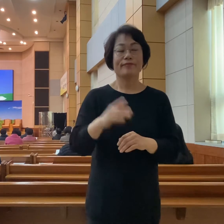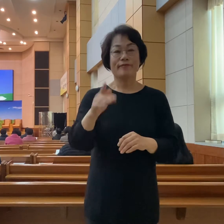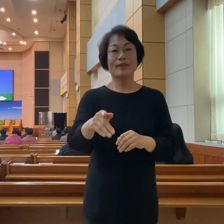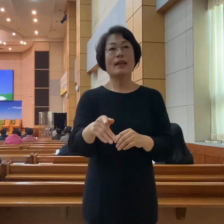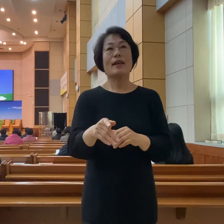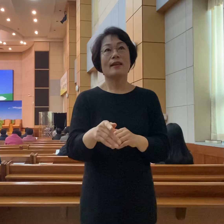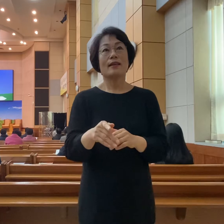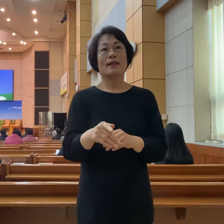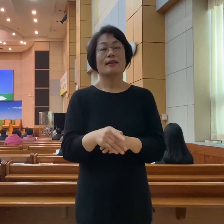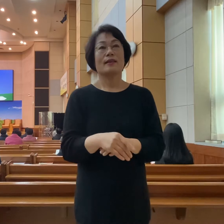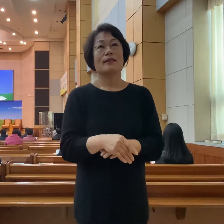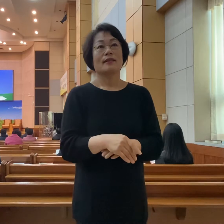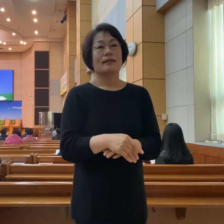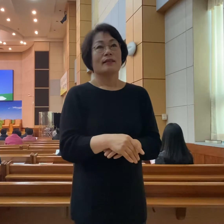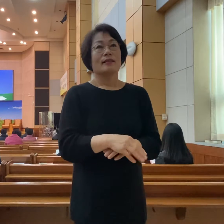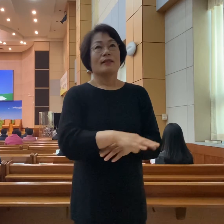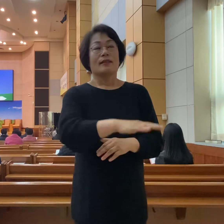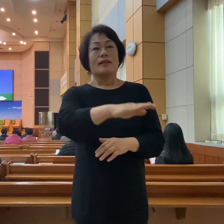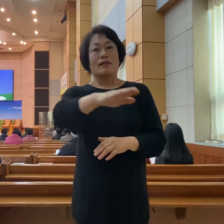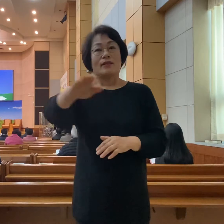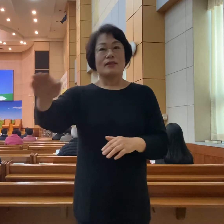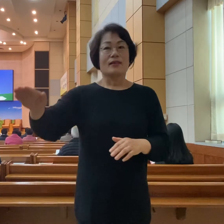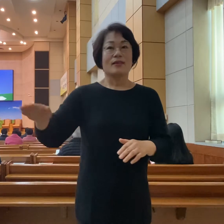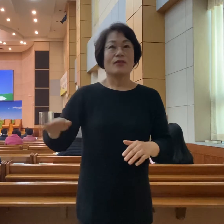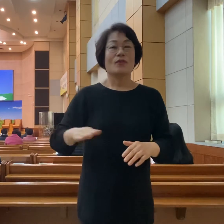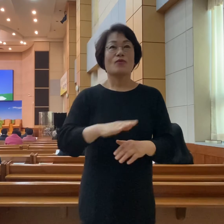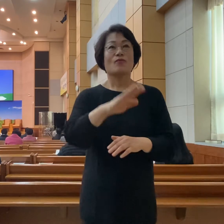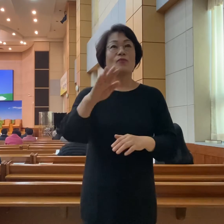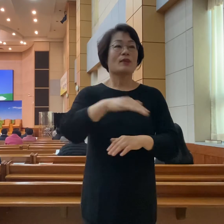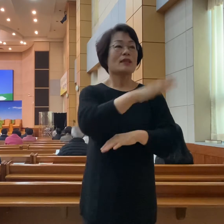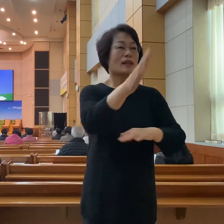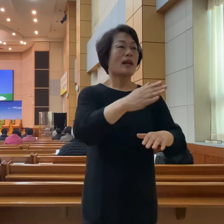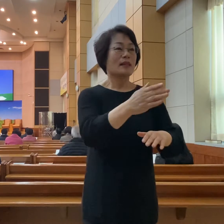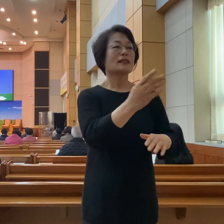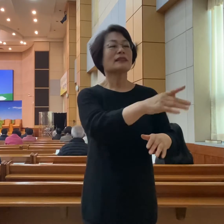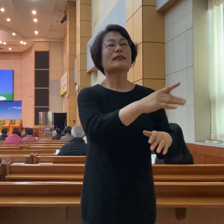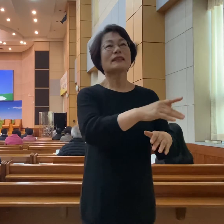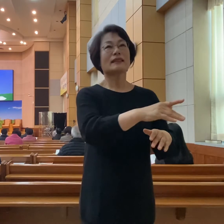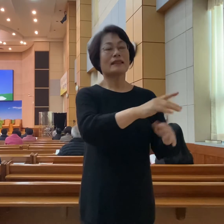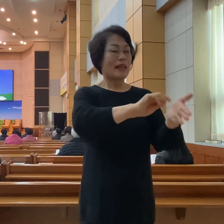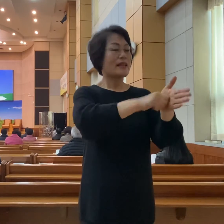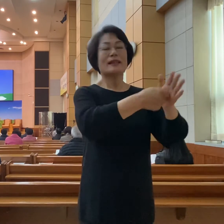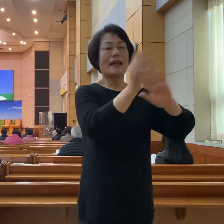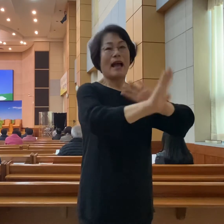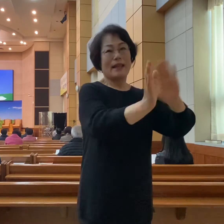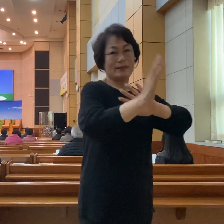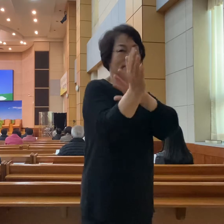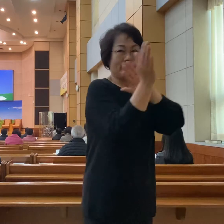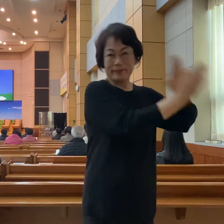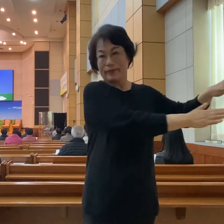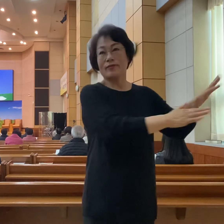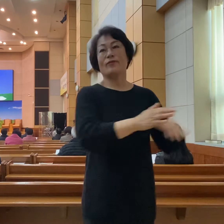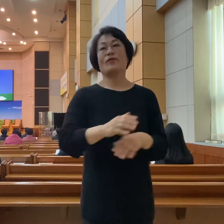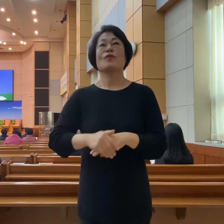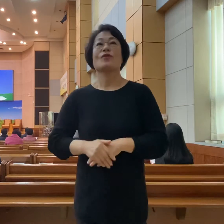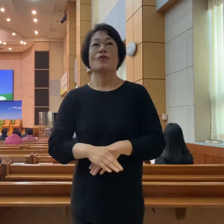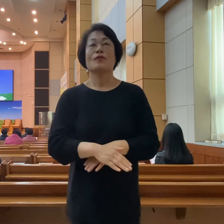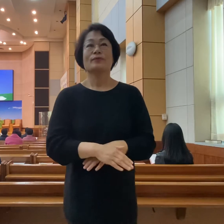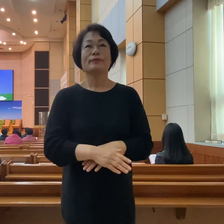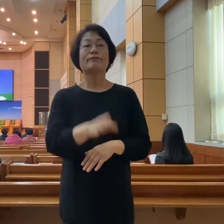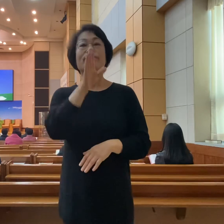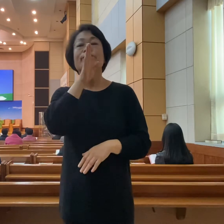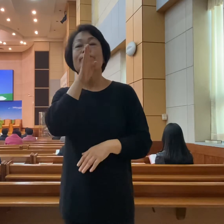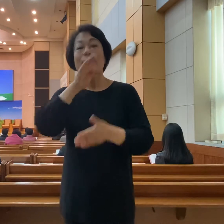이제 이제 마스터 키가 되는 게 아니라는 것을 말하는 거예요. 열쇠가 아니라는 거예요.